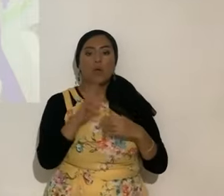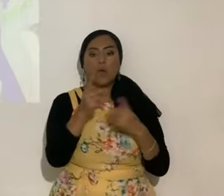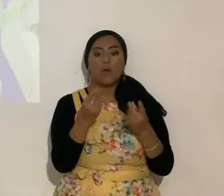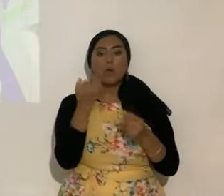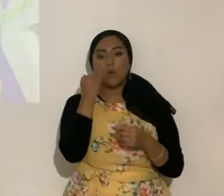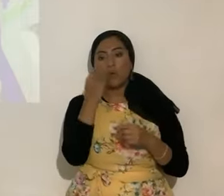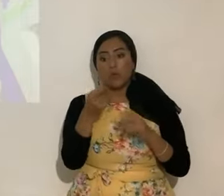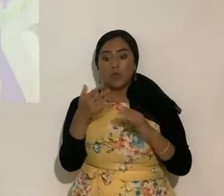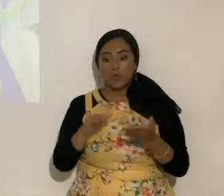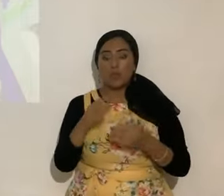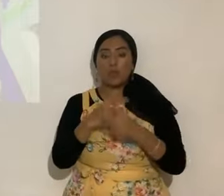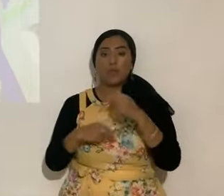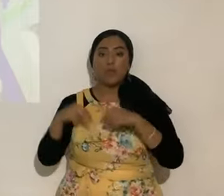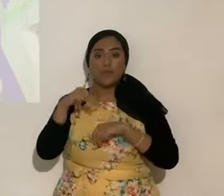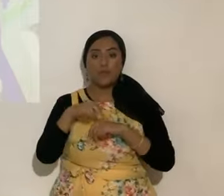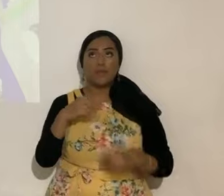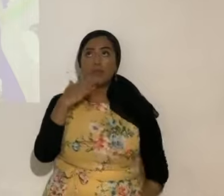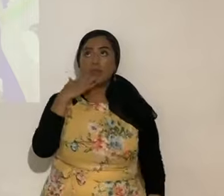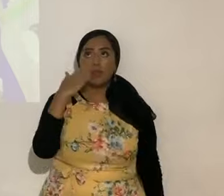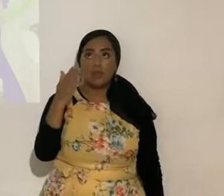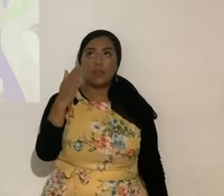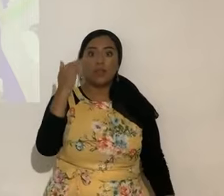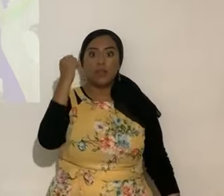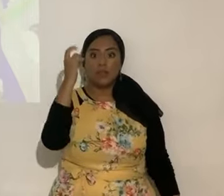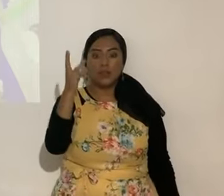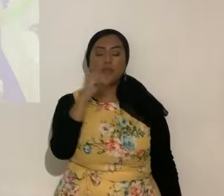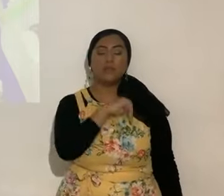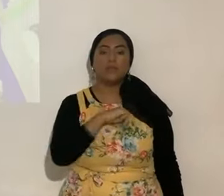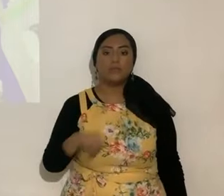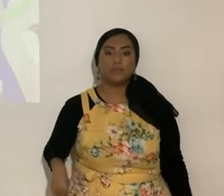muerto, y resucitado, gracias, a Yahshua Mashiach,